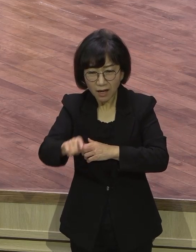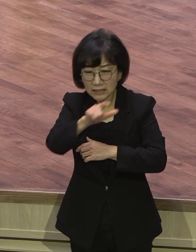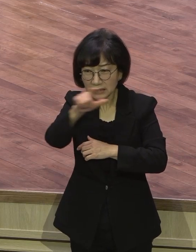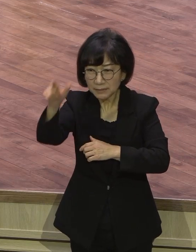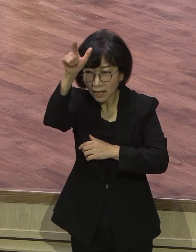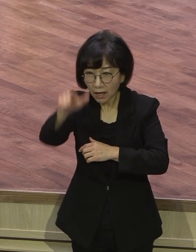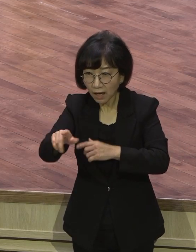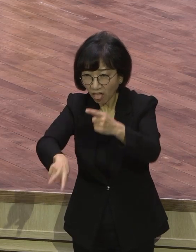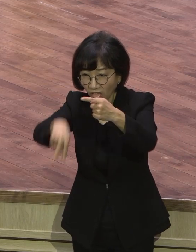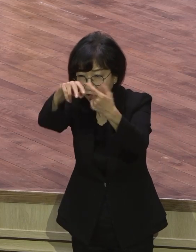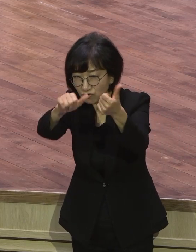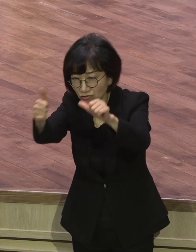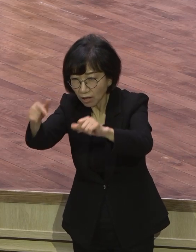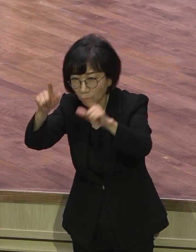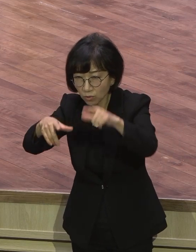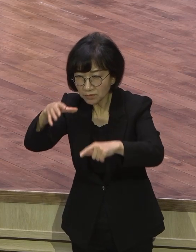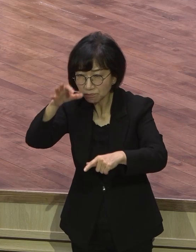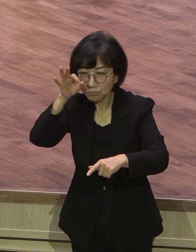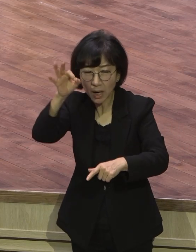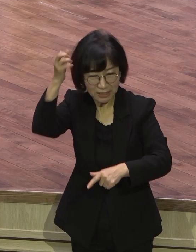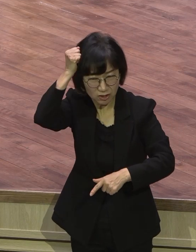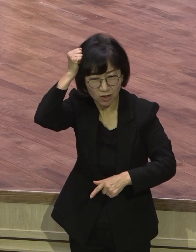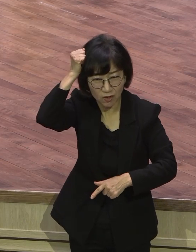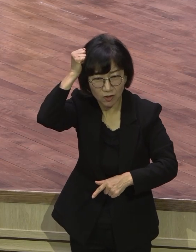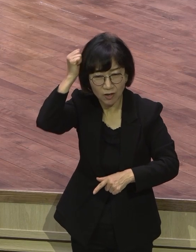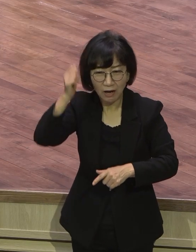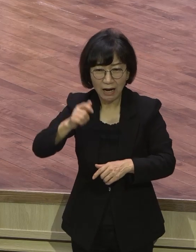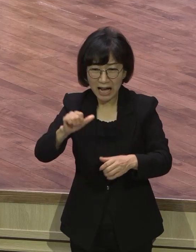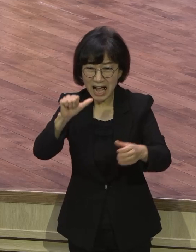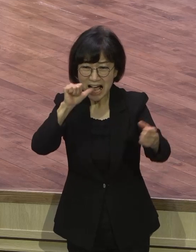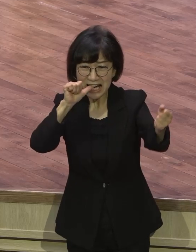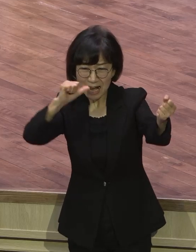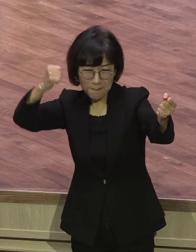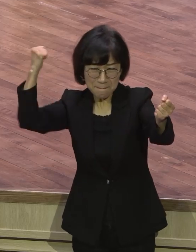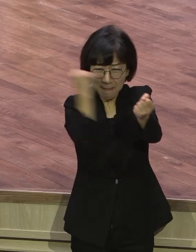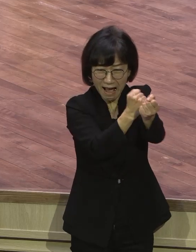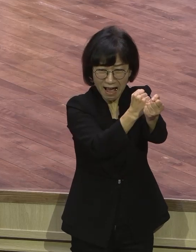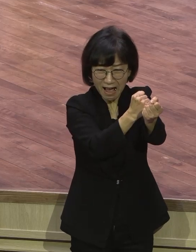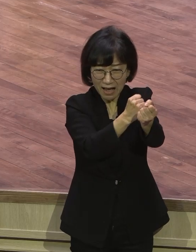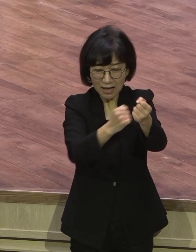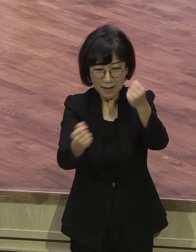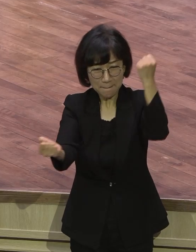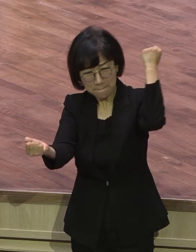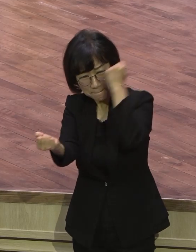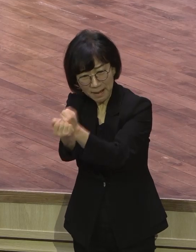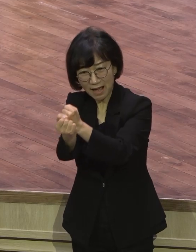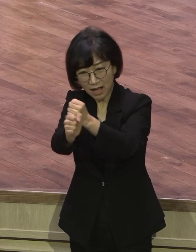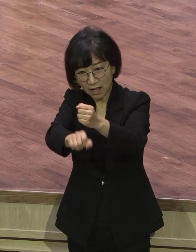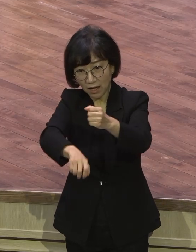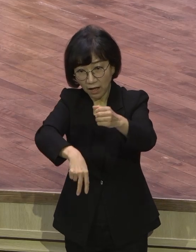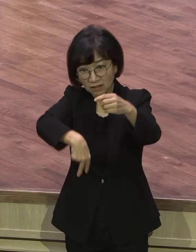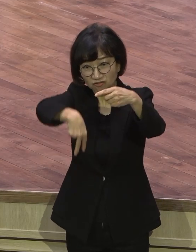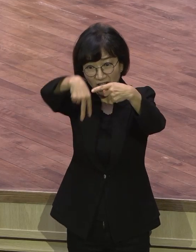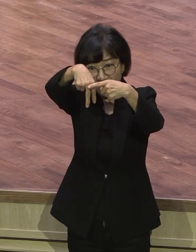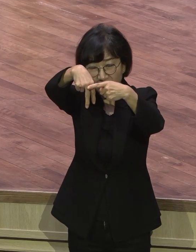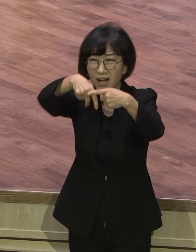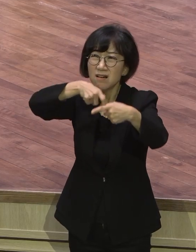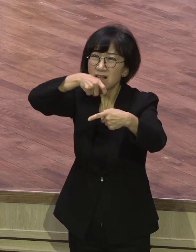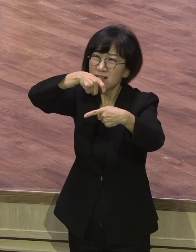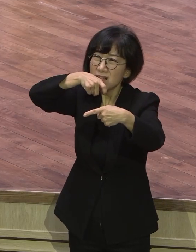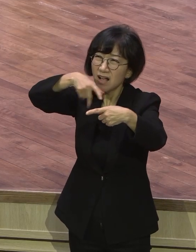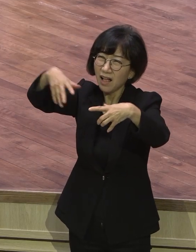많이 부았다고 예수님 사람을 못을 쳐서 매달아 놓고 말라 죽이는 그런 것을 부았다고요. 그런